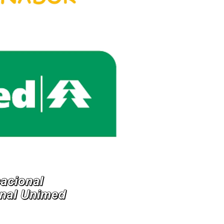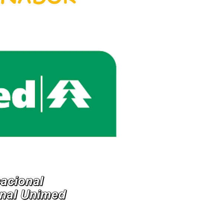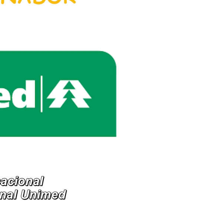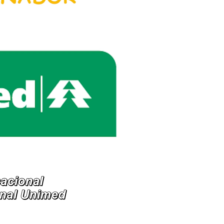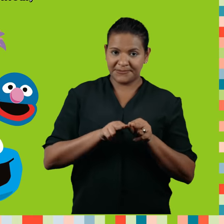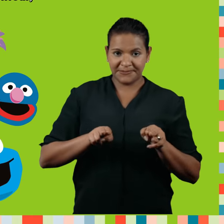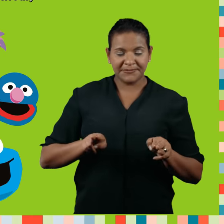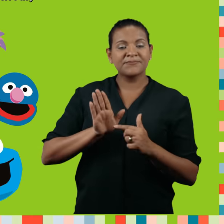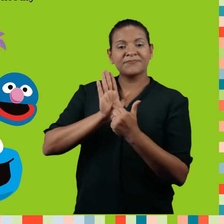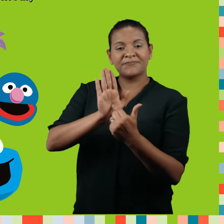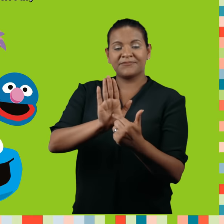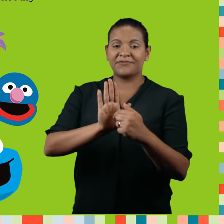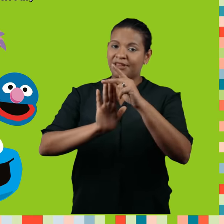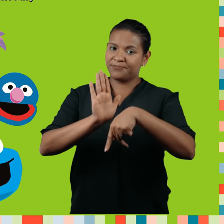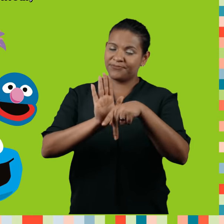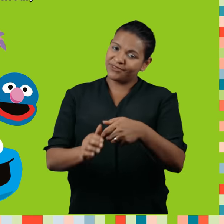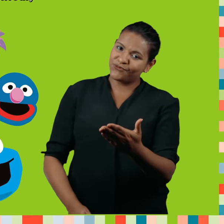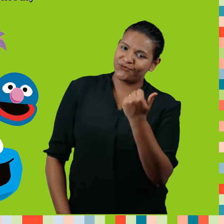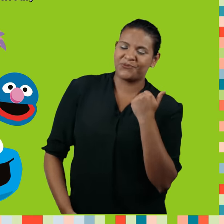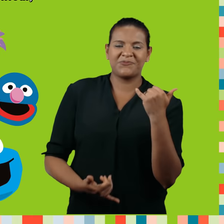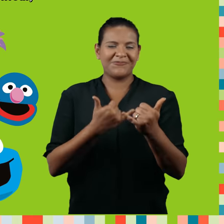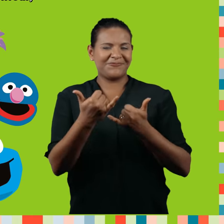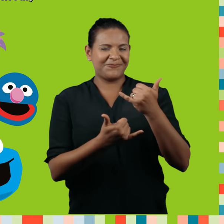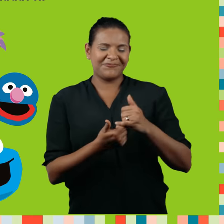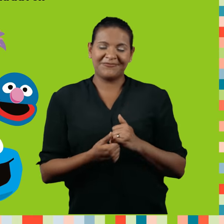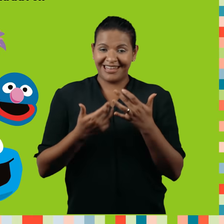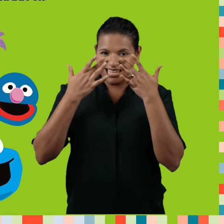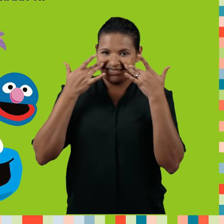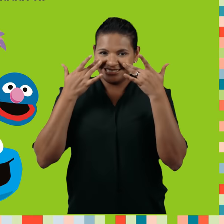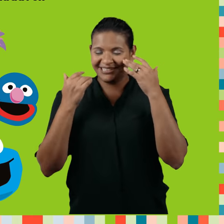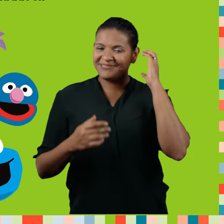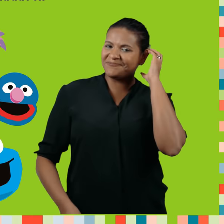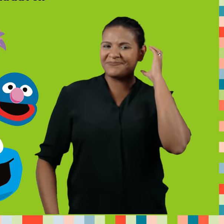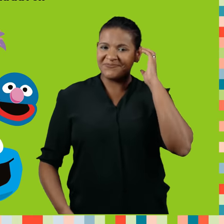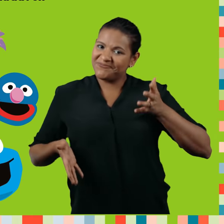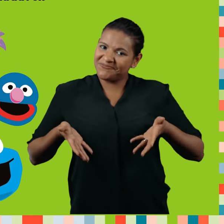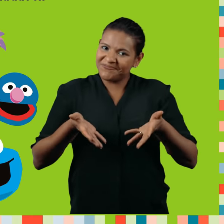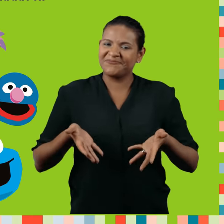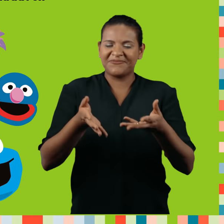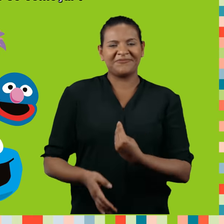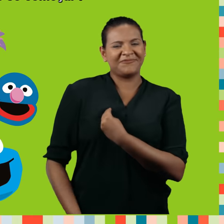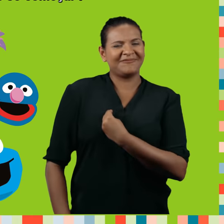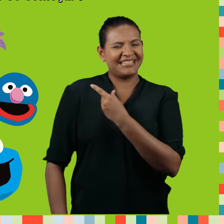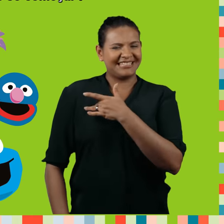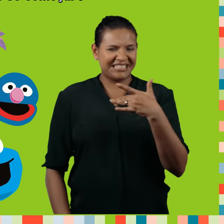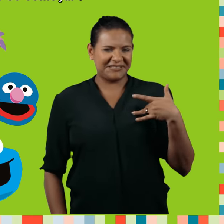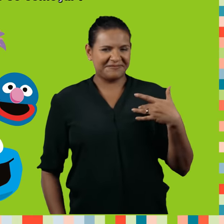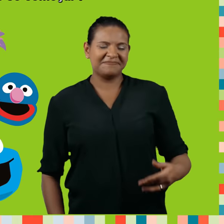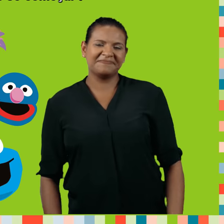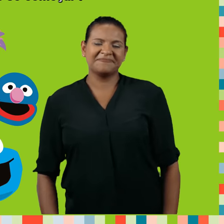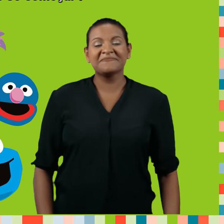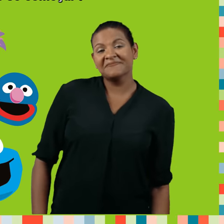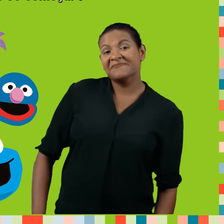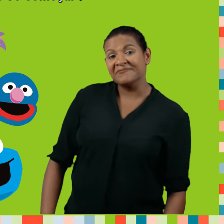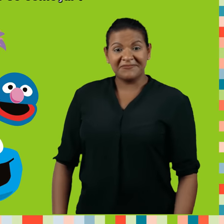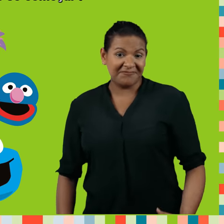Nacional Unimed apresentam o projeto Vamos Brincar, audioteatro para uma vida saudável. Viver e